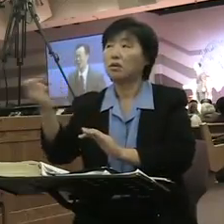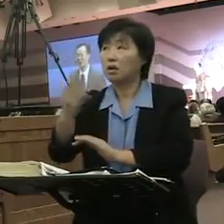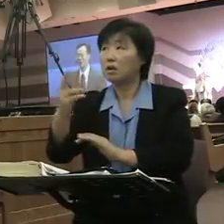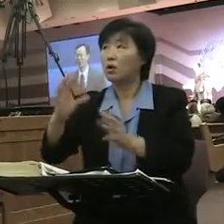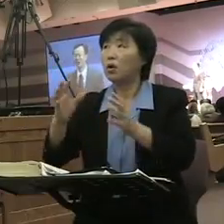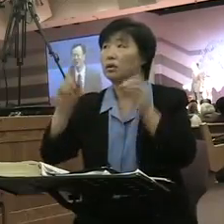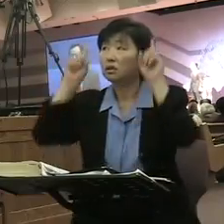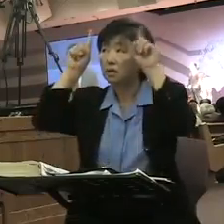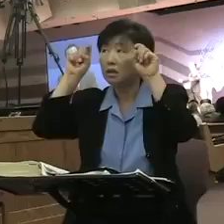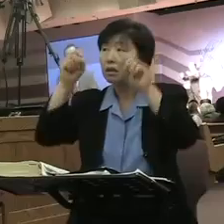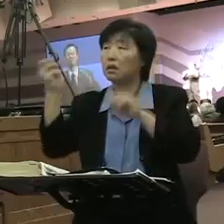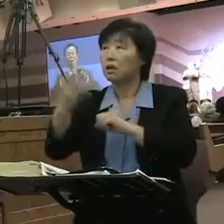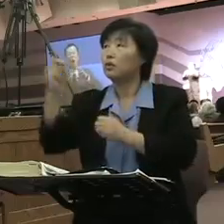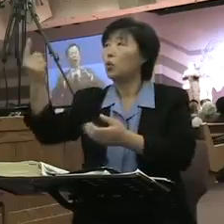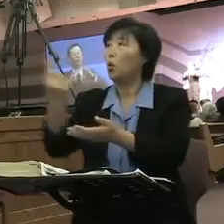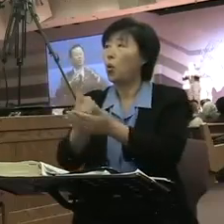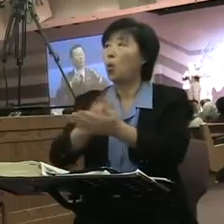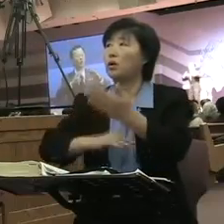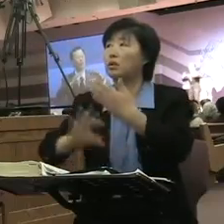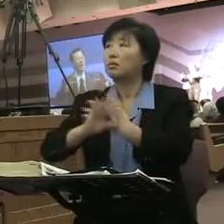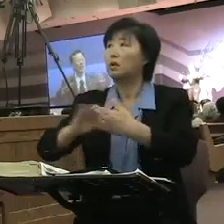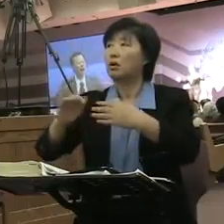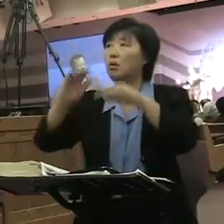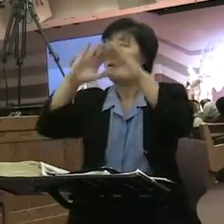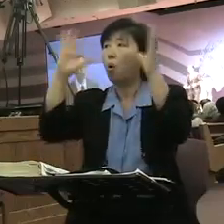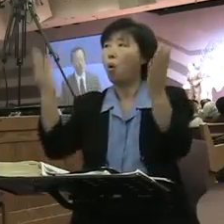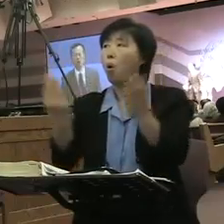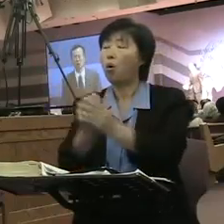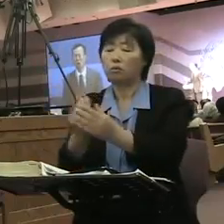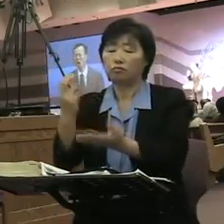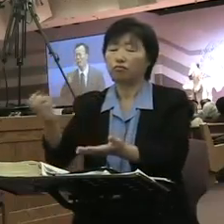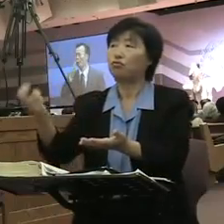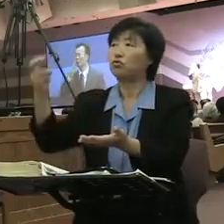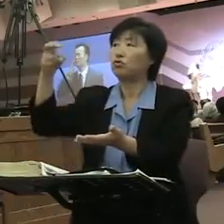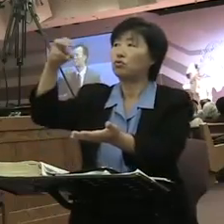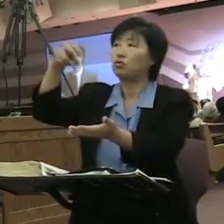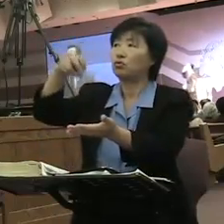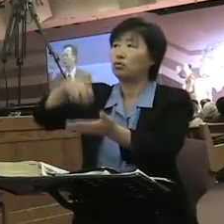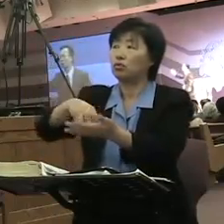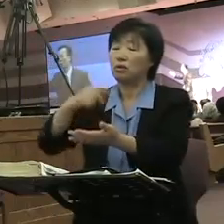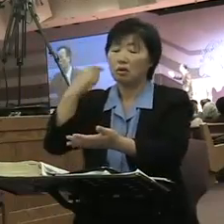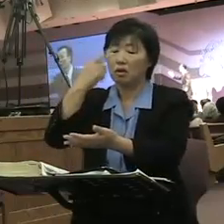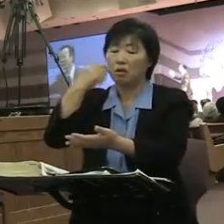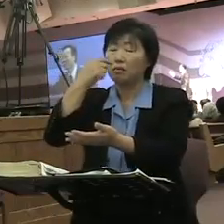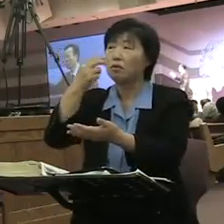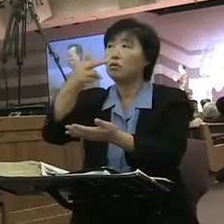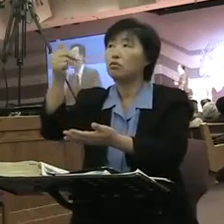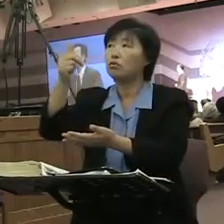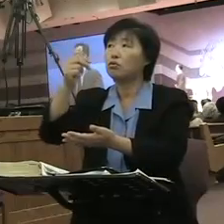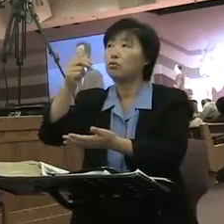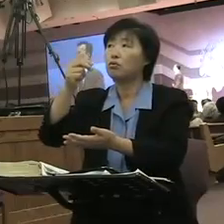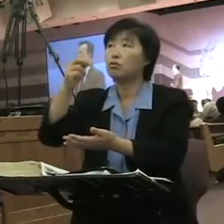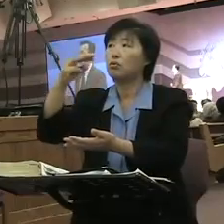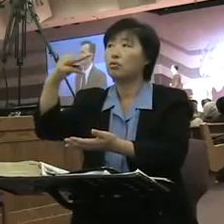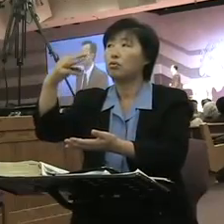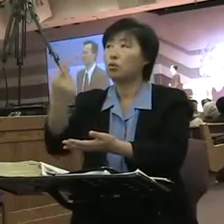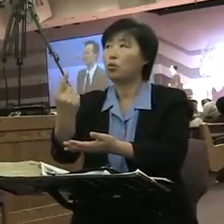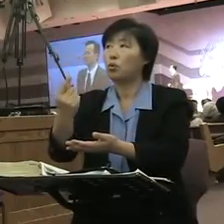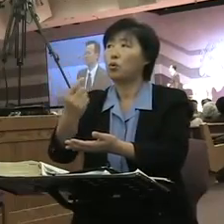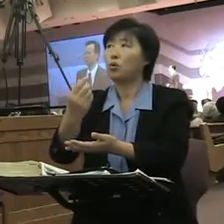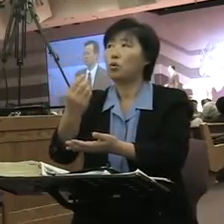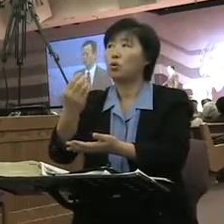다시 오시게 되면은 그때는 모든 무릎이 그 앞에 꿇을 것이요 모든 입술이 그가 주로 시인할 것이다.